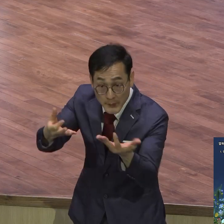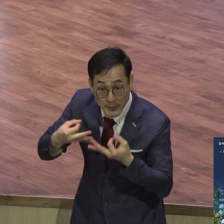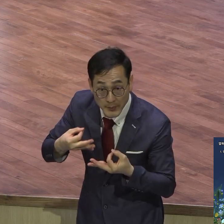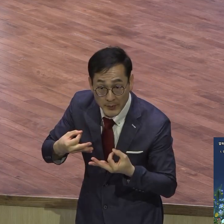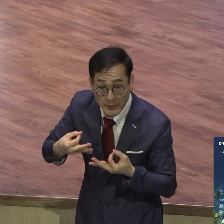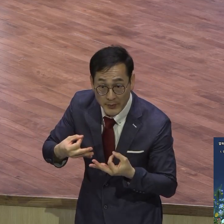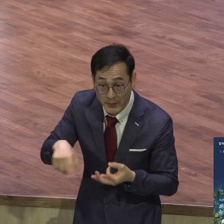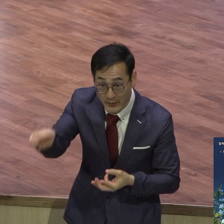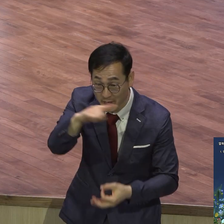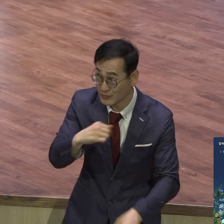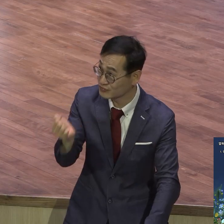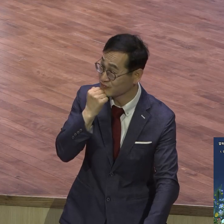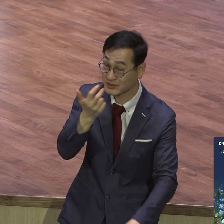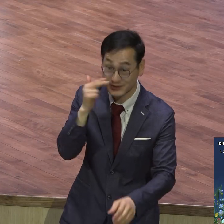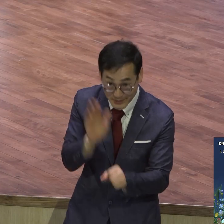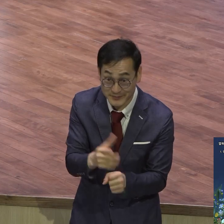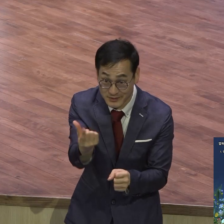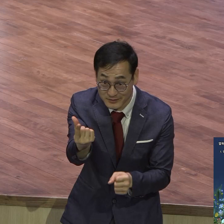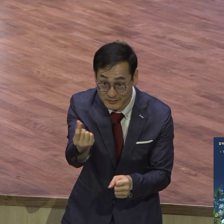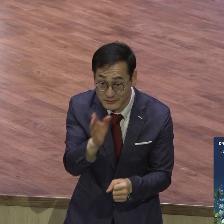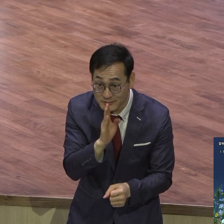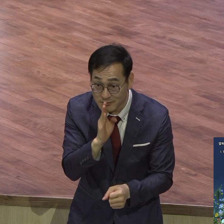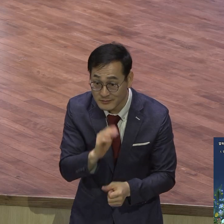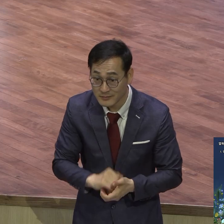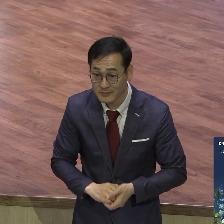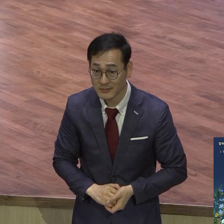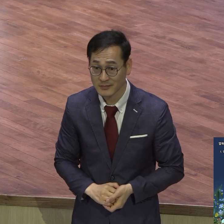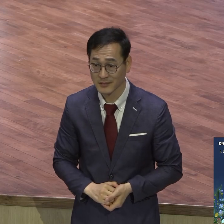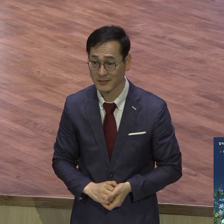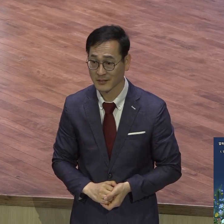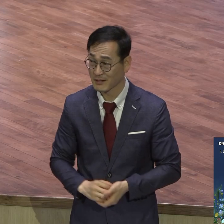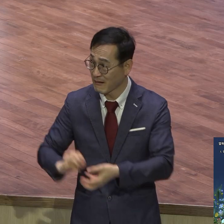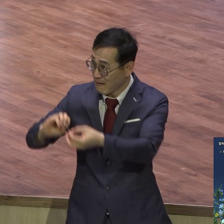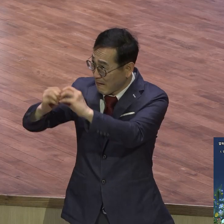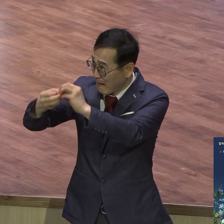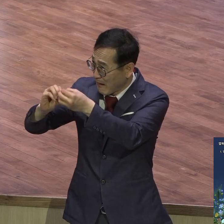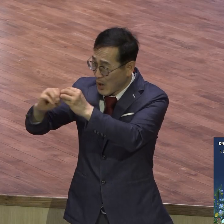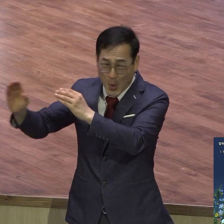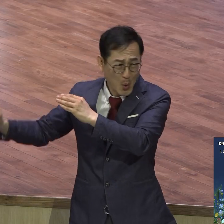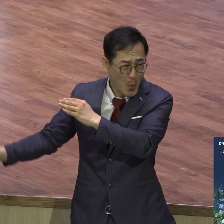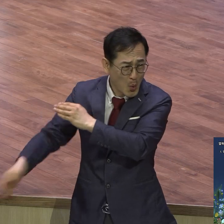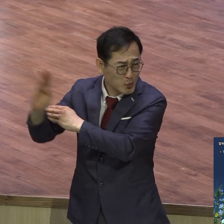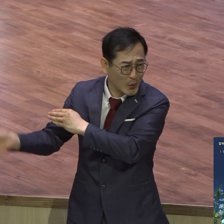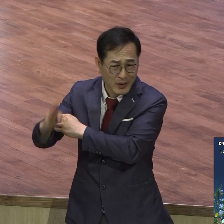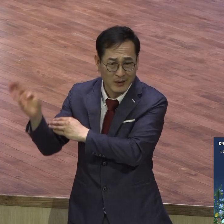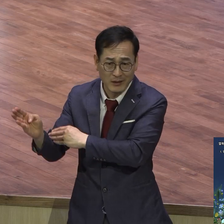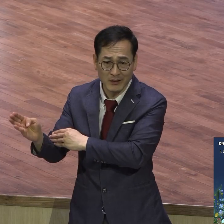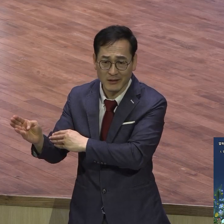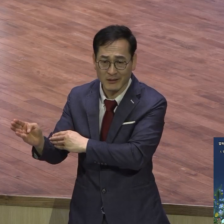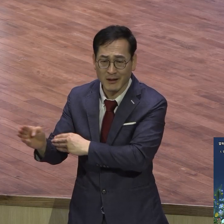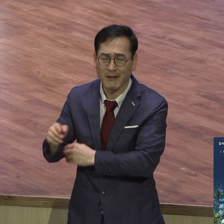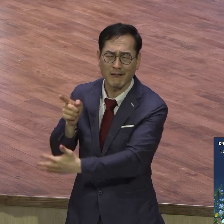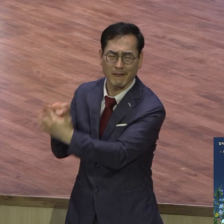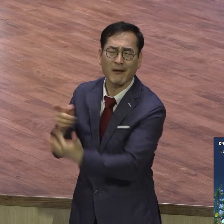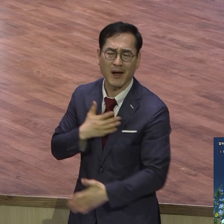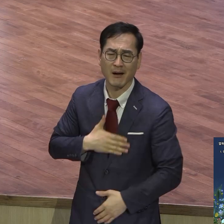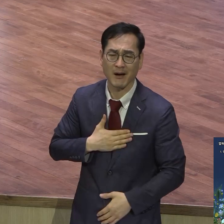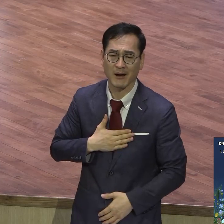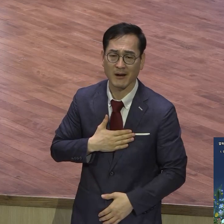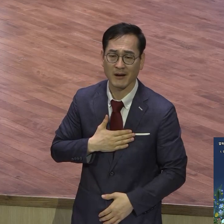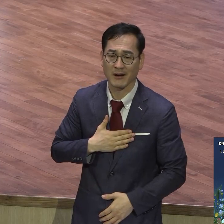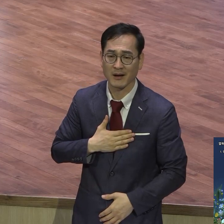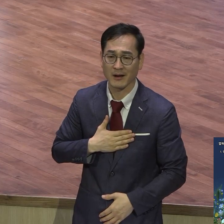웃을 가치도 없죠. 그죠? 말 또 아니잖아요. 여러분은 영이 다르기 때문에 그런데 이분들은